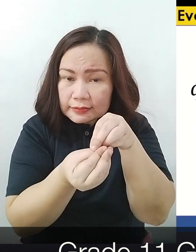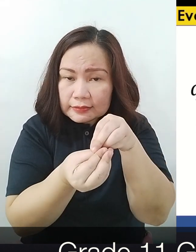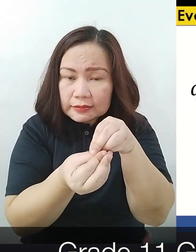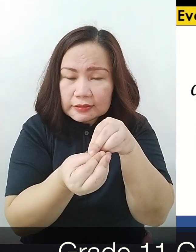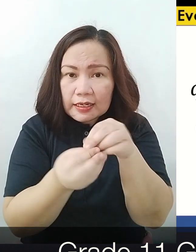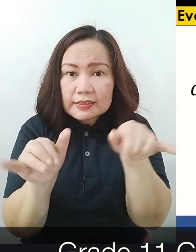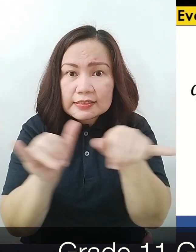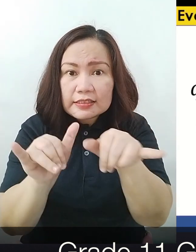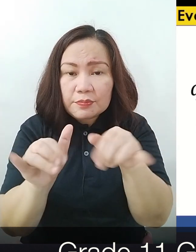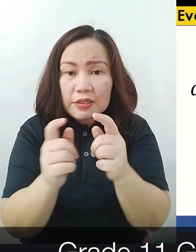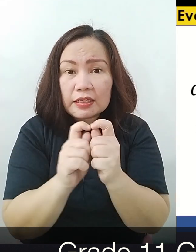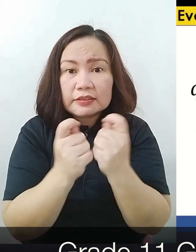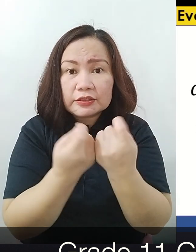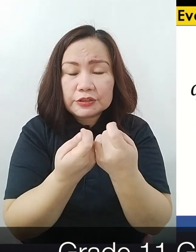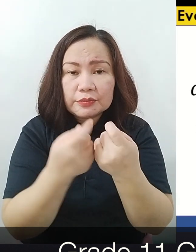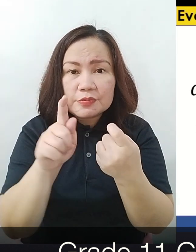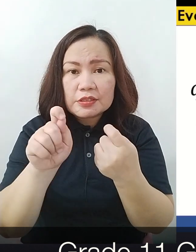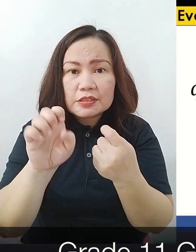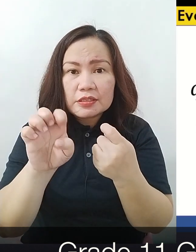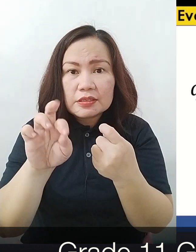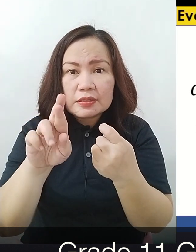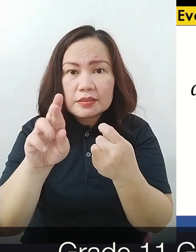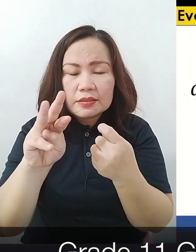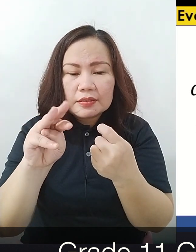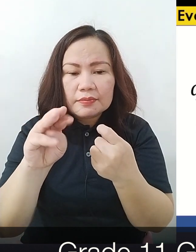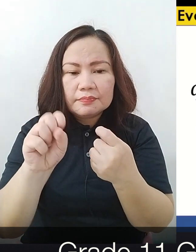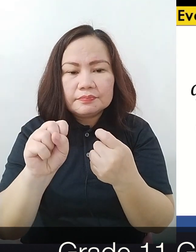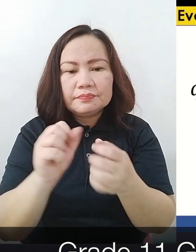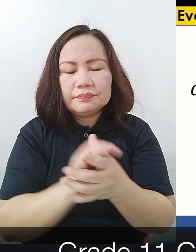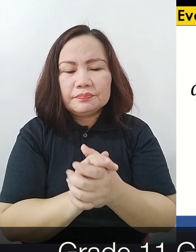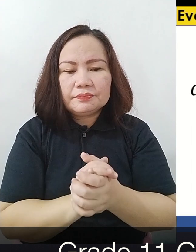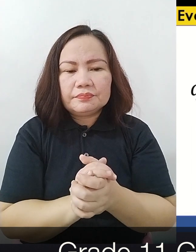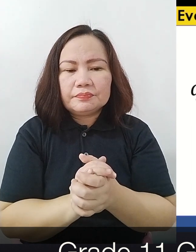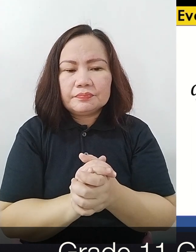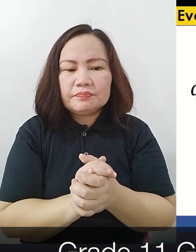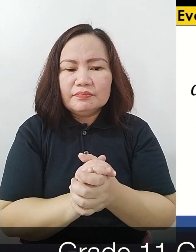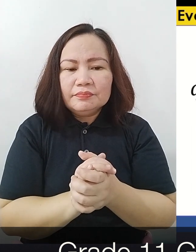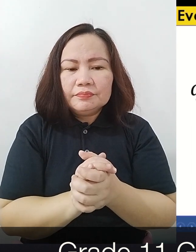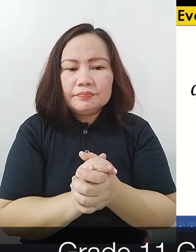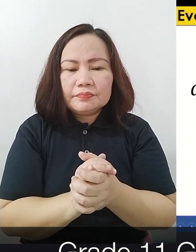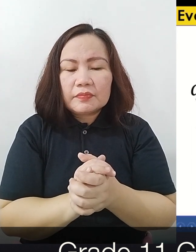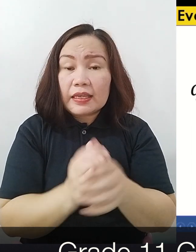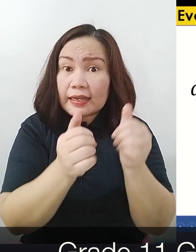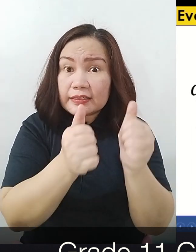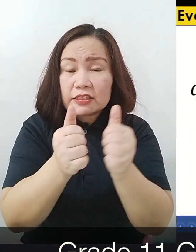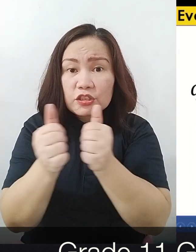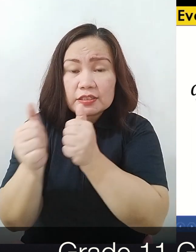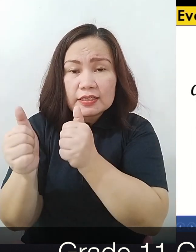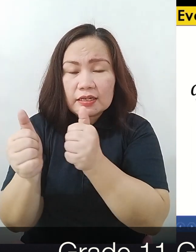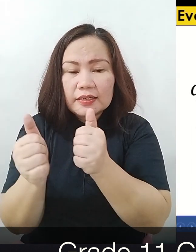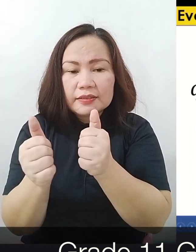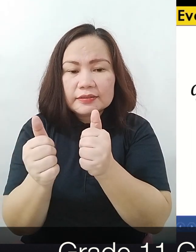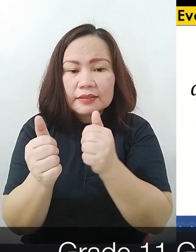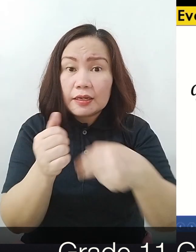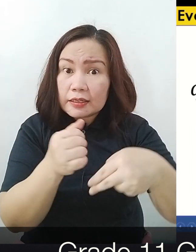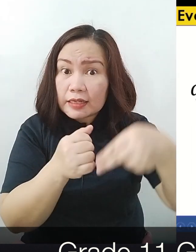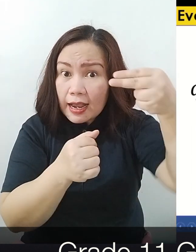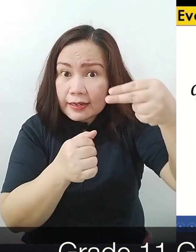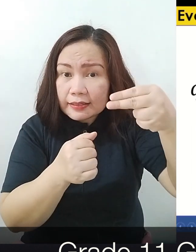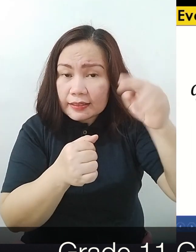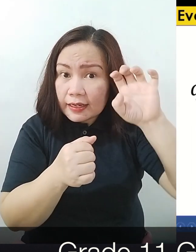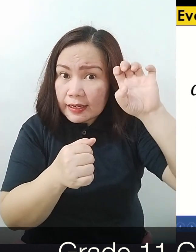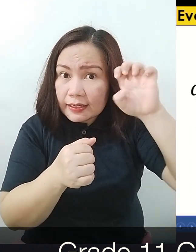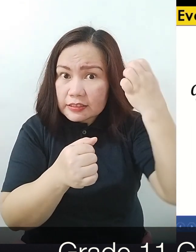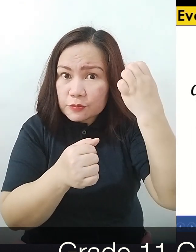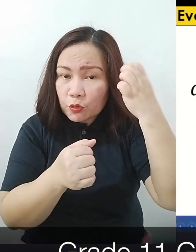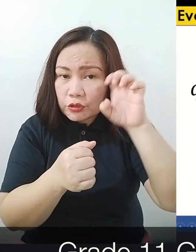ba dyan dapat ang mauna? So, inaayos natin base sa pinakamataas na exponent. So, ang mauna